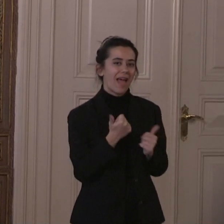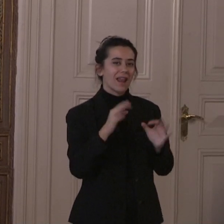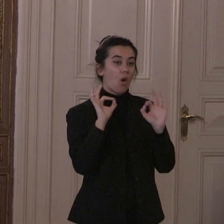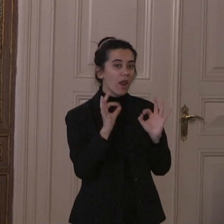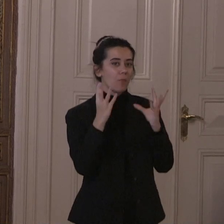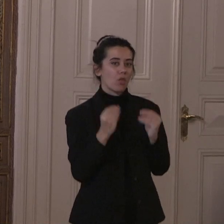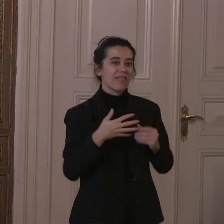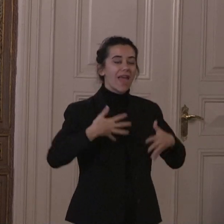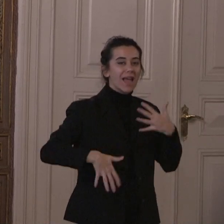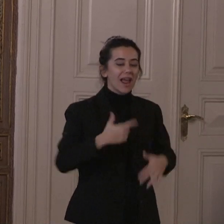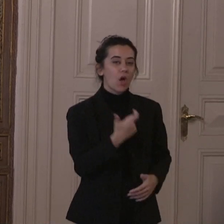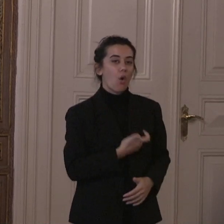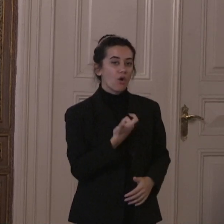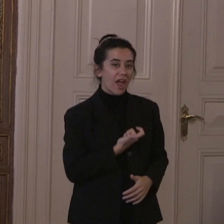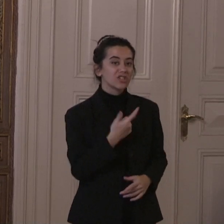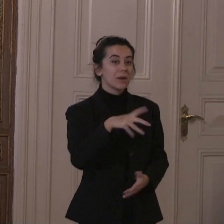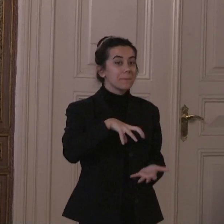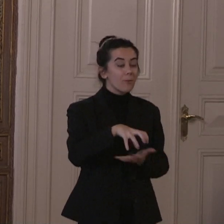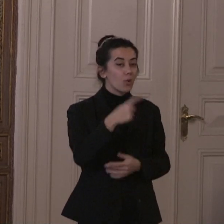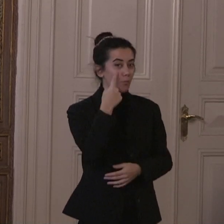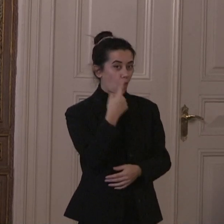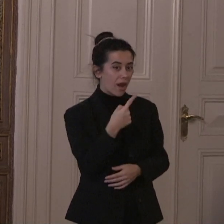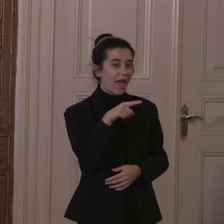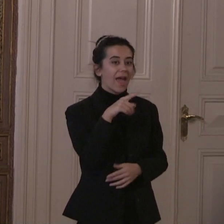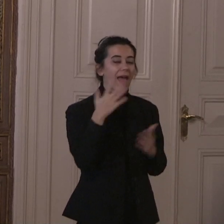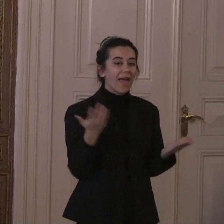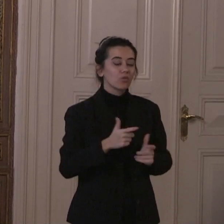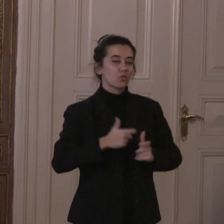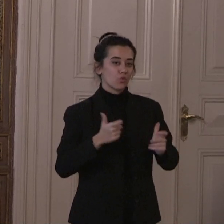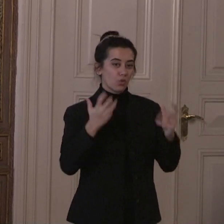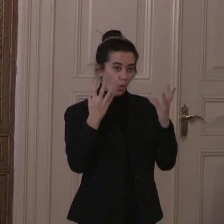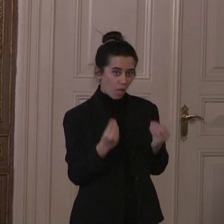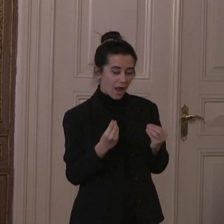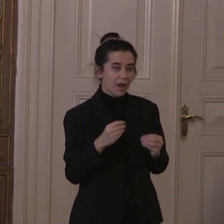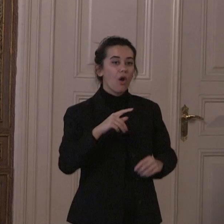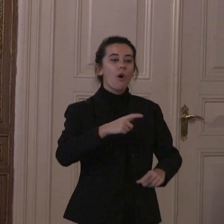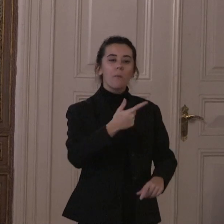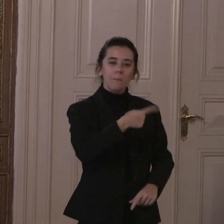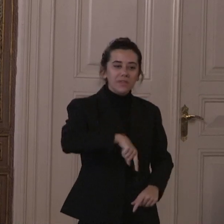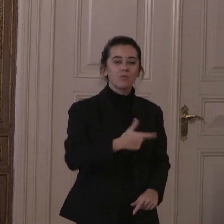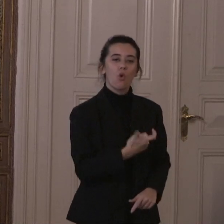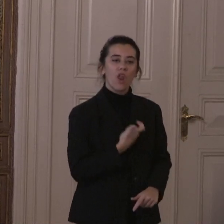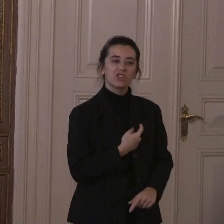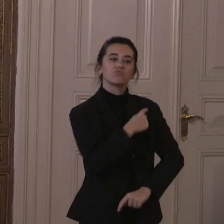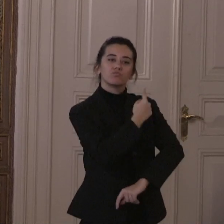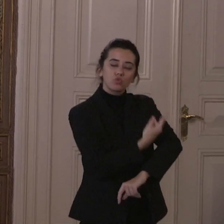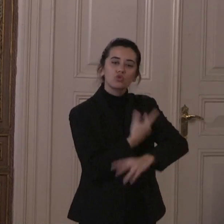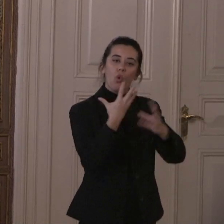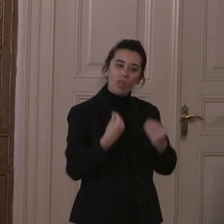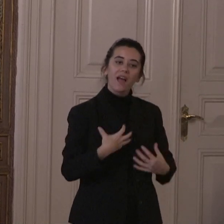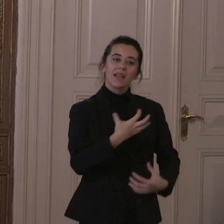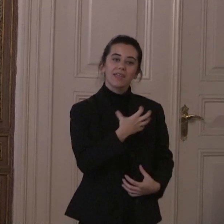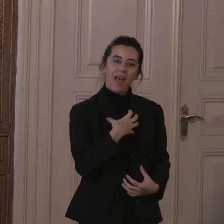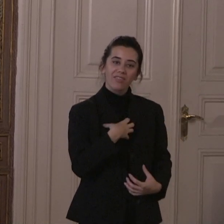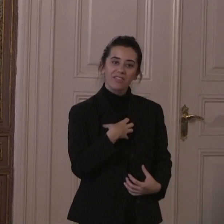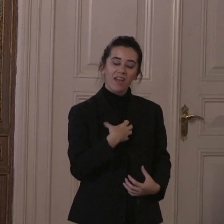engelli öğrenci birimi ve El Bulgar olarak öğrencilerimizin güçlü, aktif, savunuculuk nitelikleri